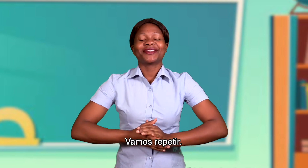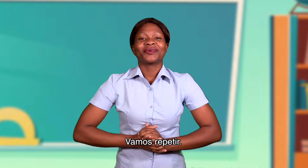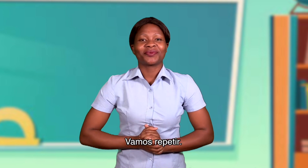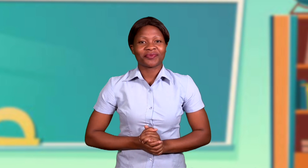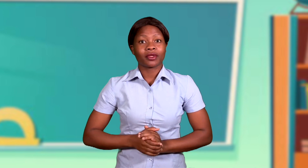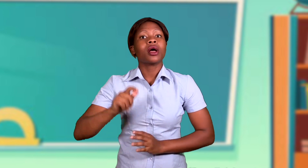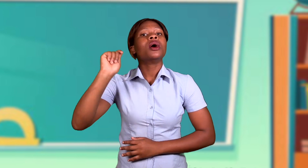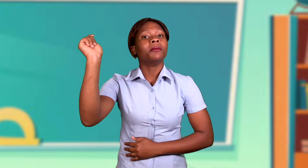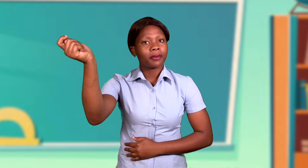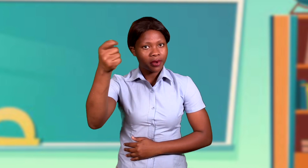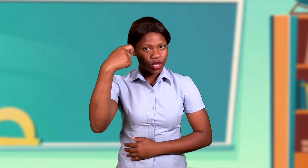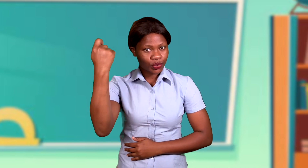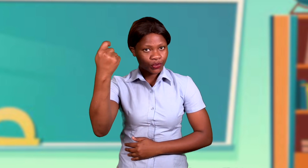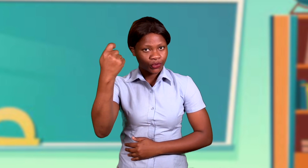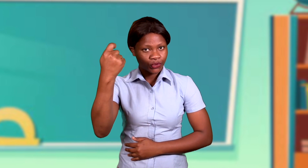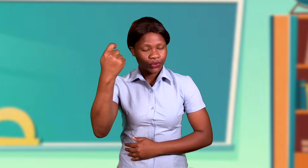Vamos repetir: